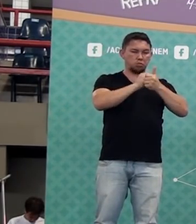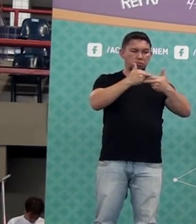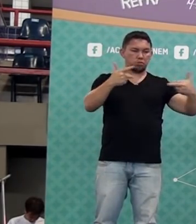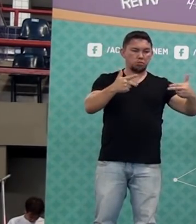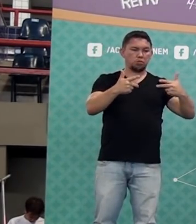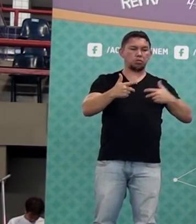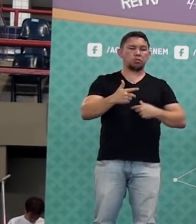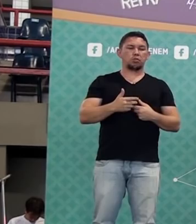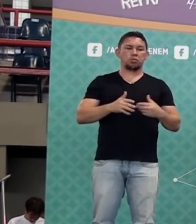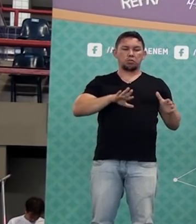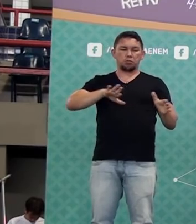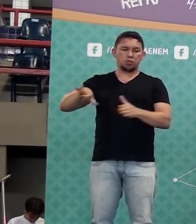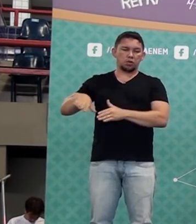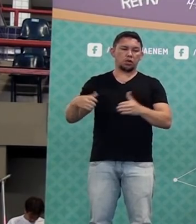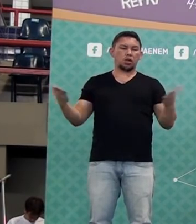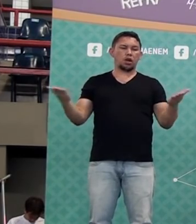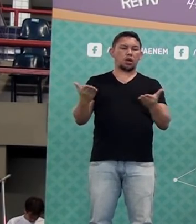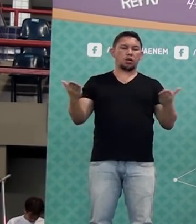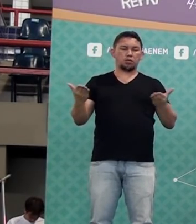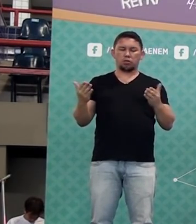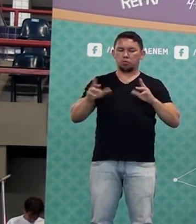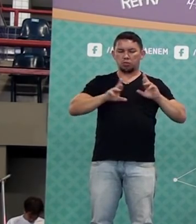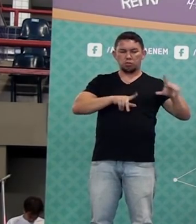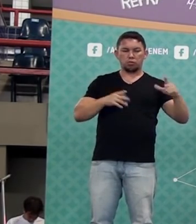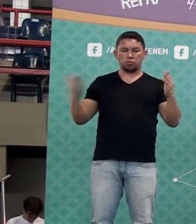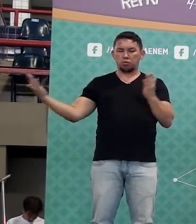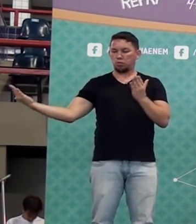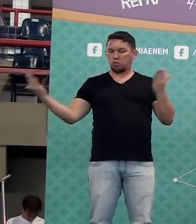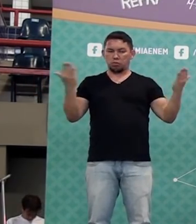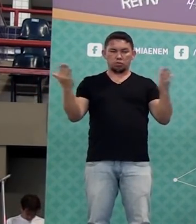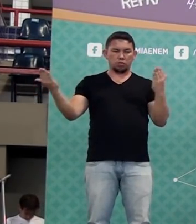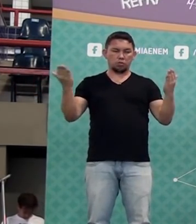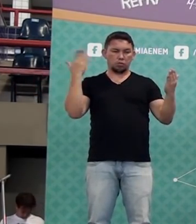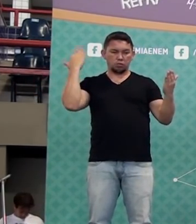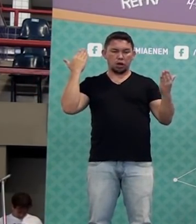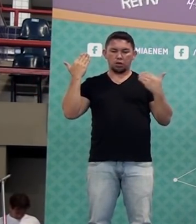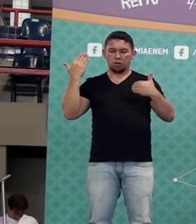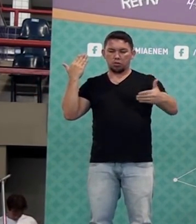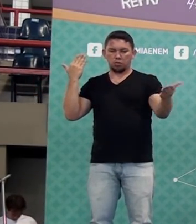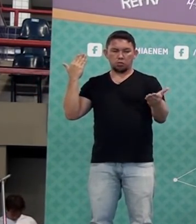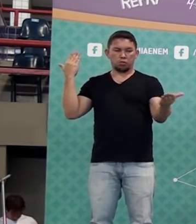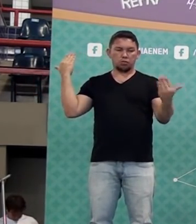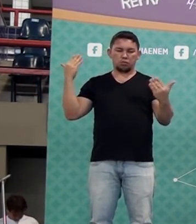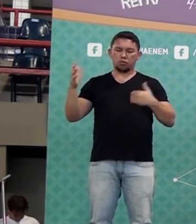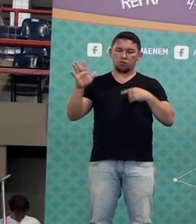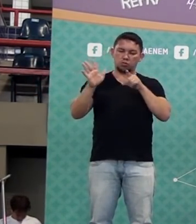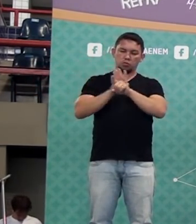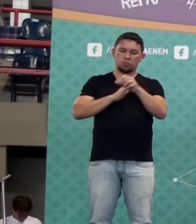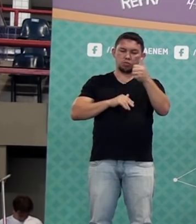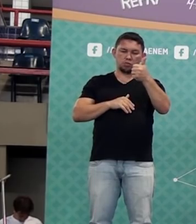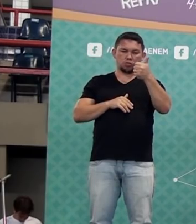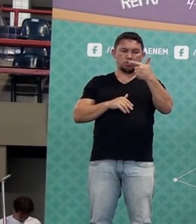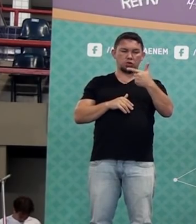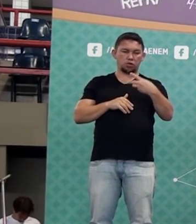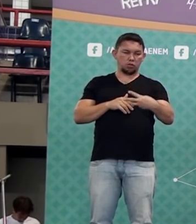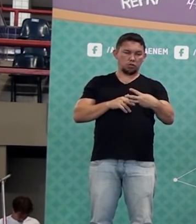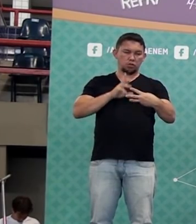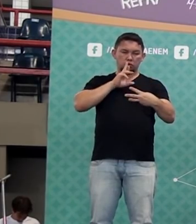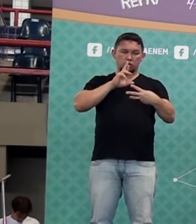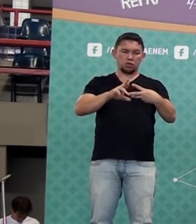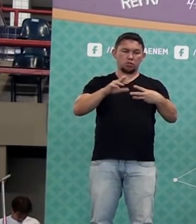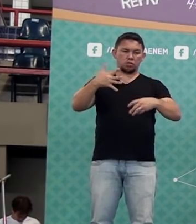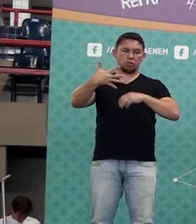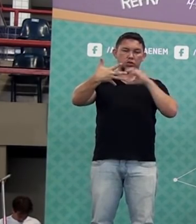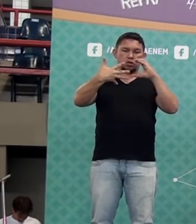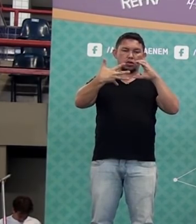na contemporaneidade, quais são as diferenças. Nessa questão, os itens 1, 2 e 3 são corretos, a resposta é C